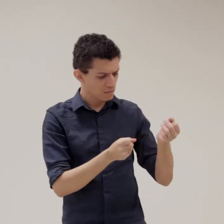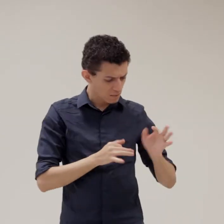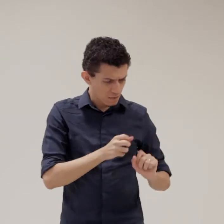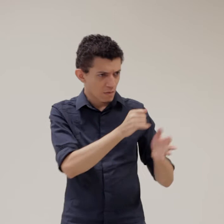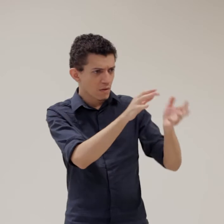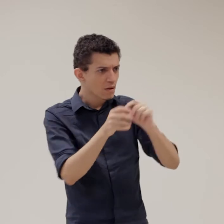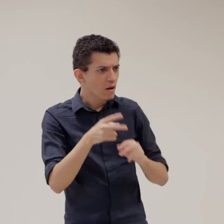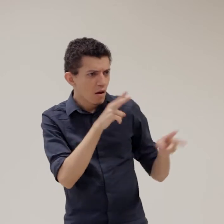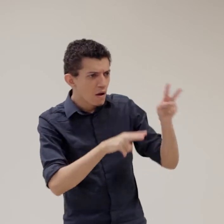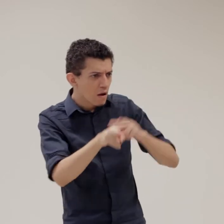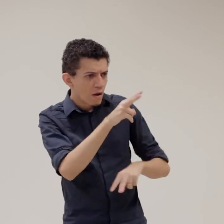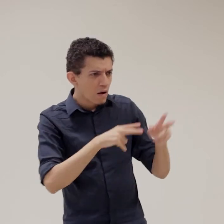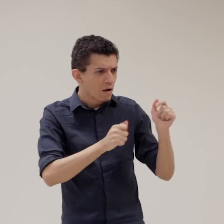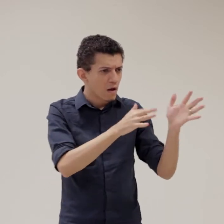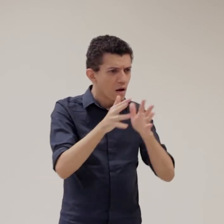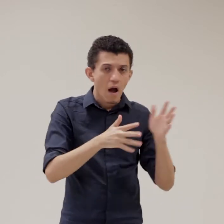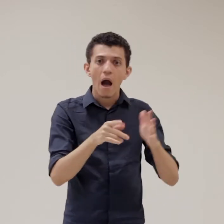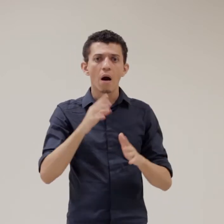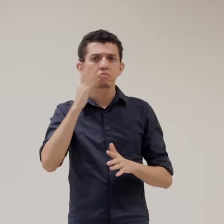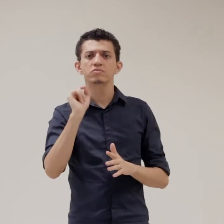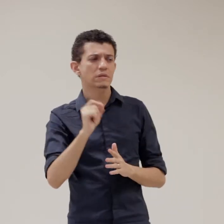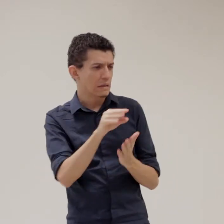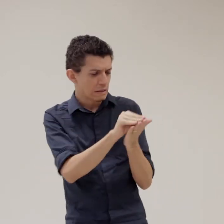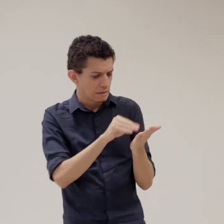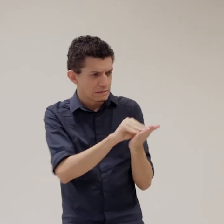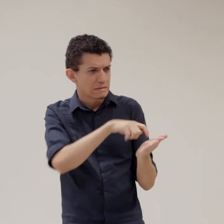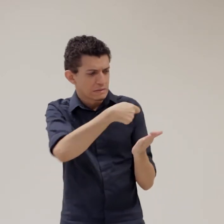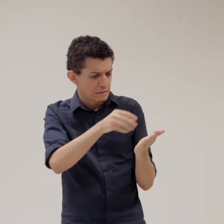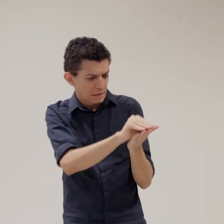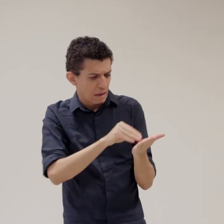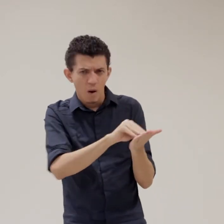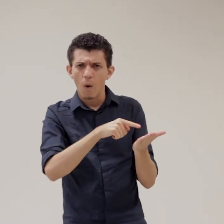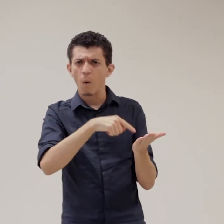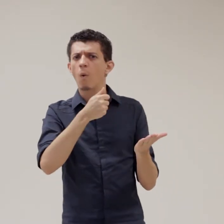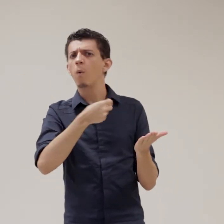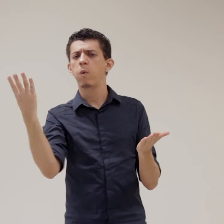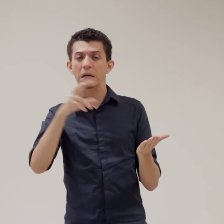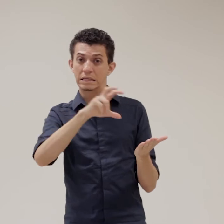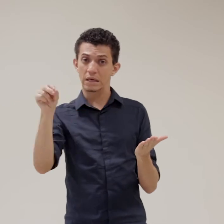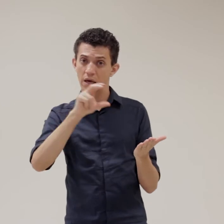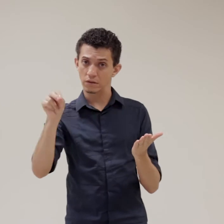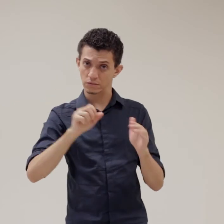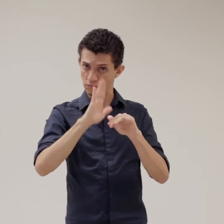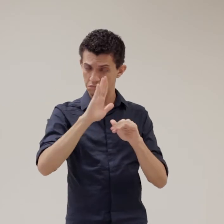entre os surdos brasileiros. Outra contribuição muito importante do pastor está voltada mais diretamente para a